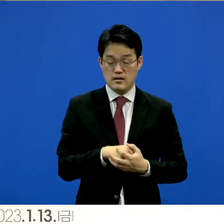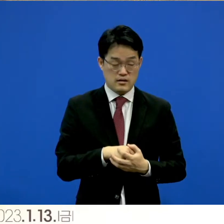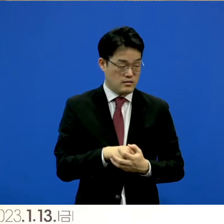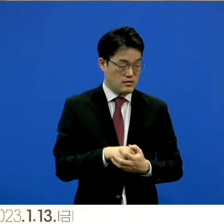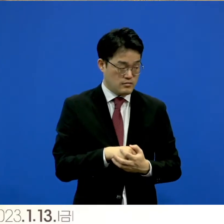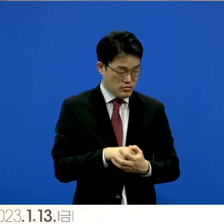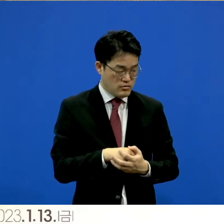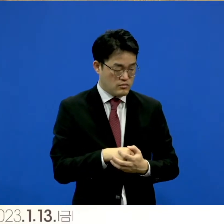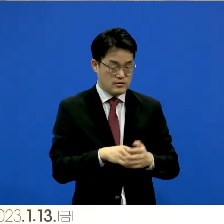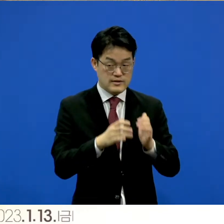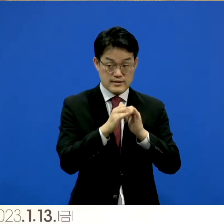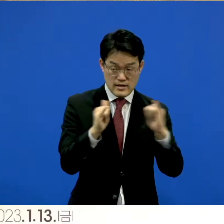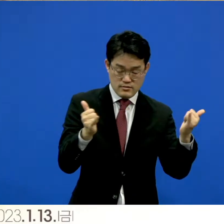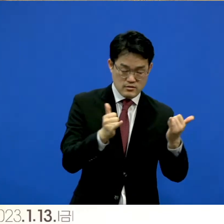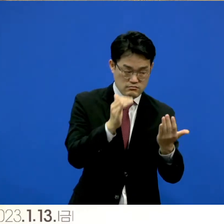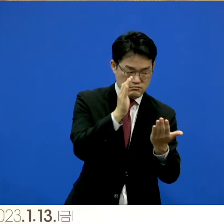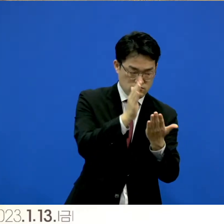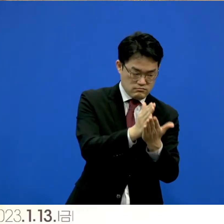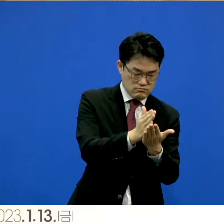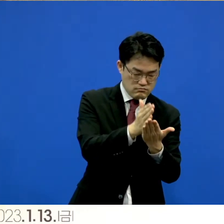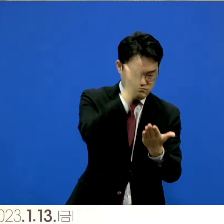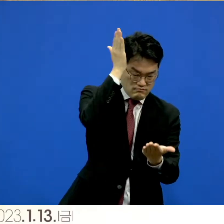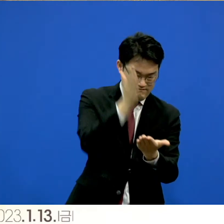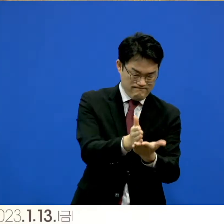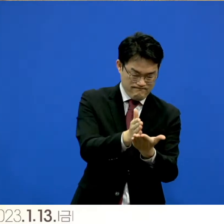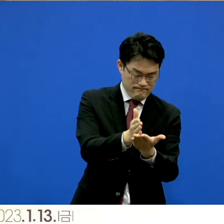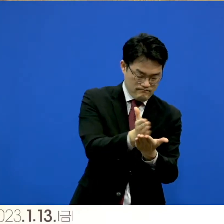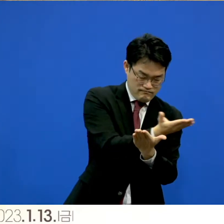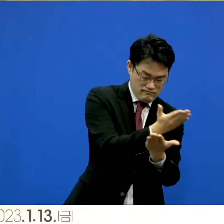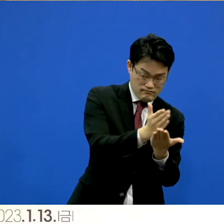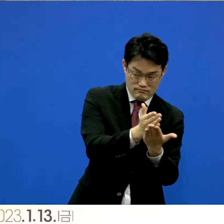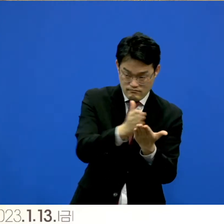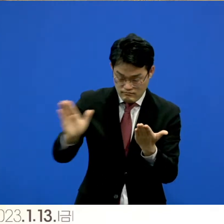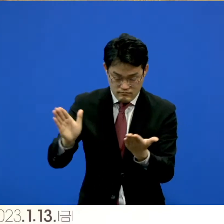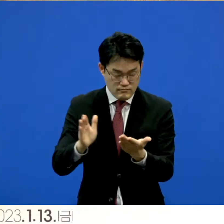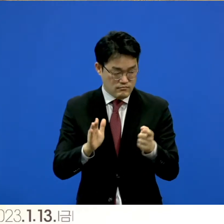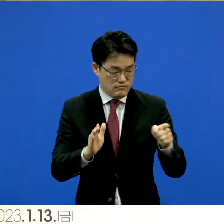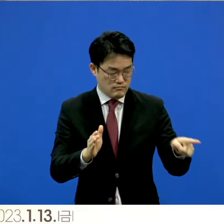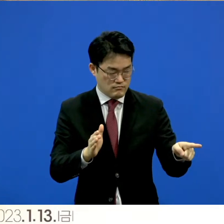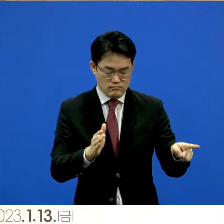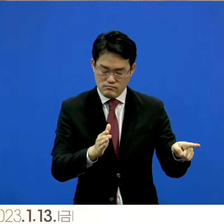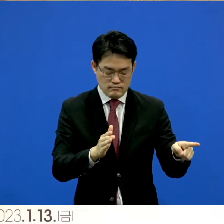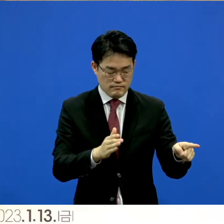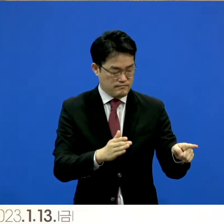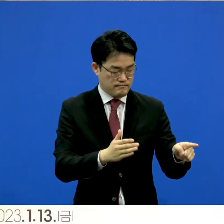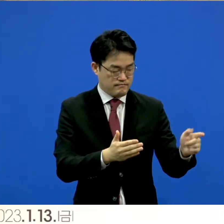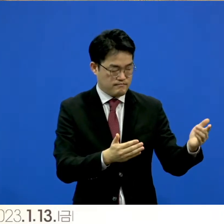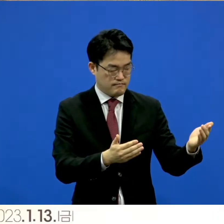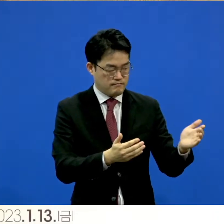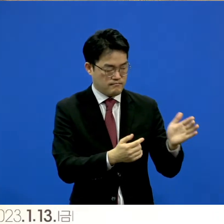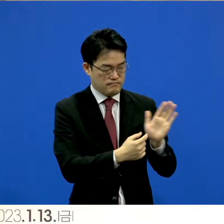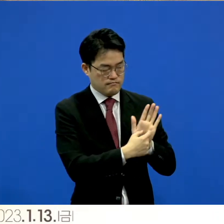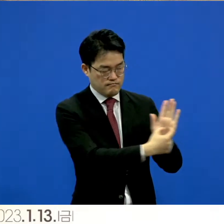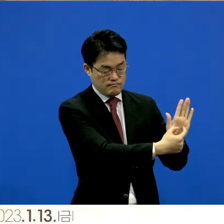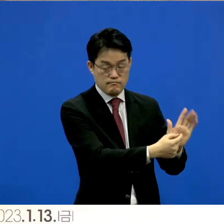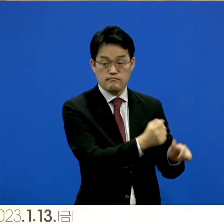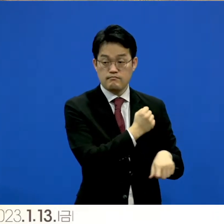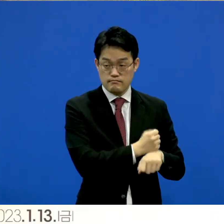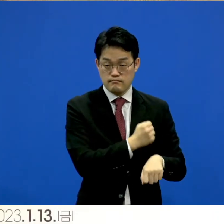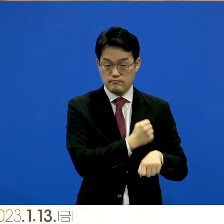사람을 구분하고 사람을 받아주지 않습니다. 하나님을 떠난 인간 사이는 배제가